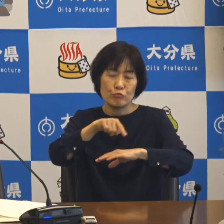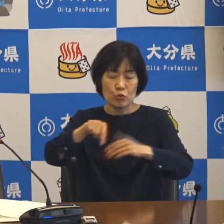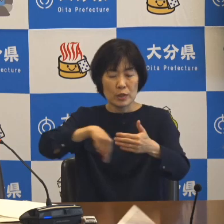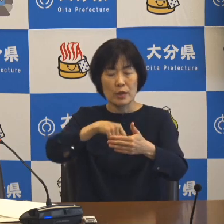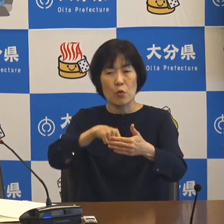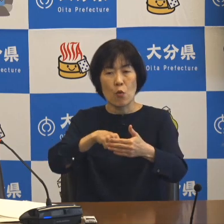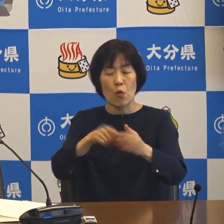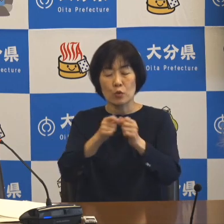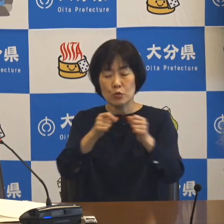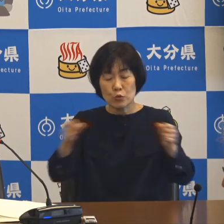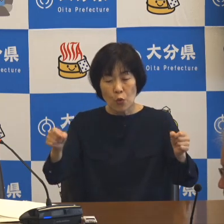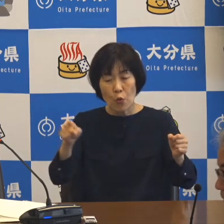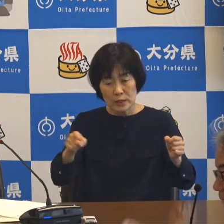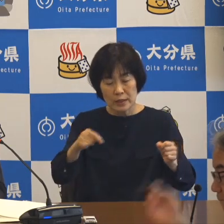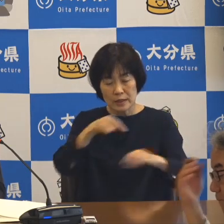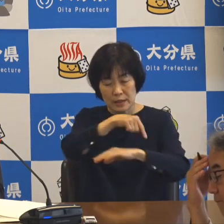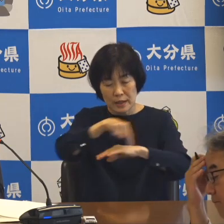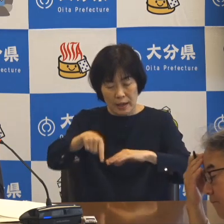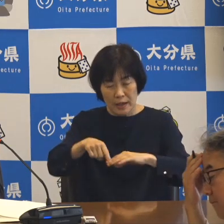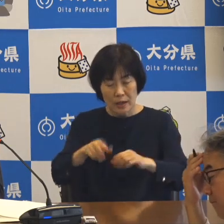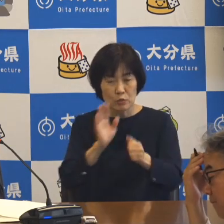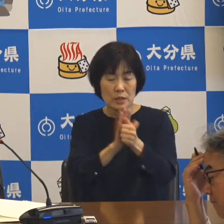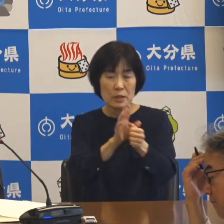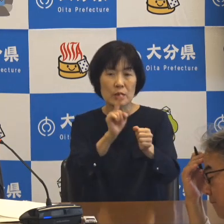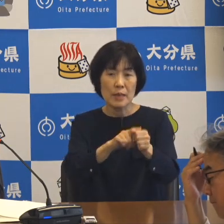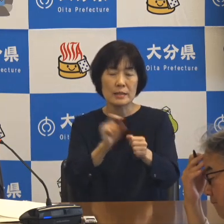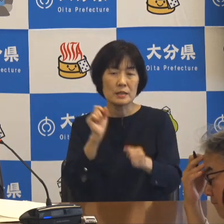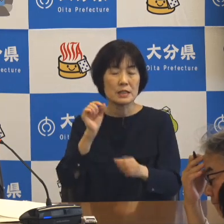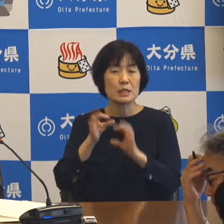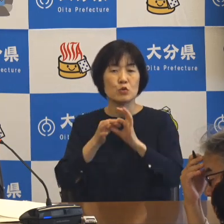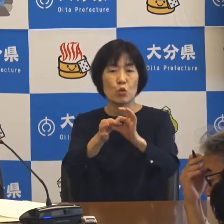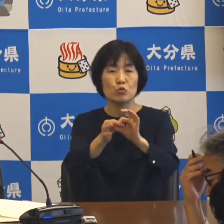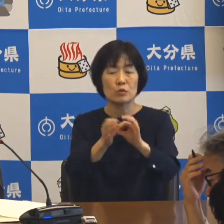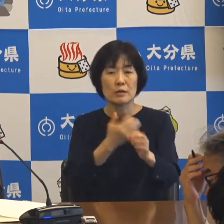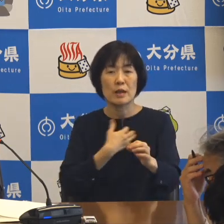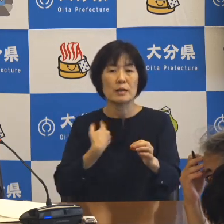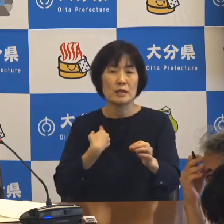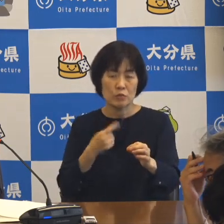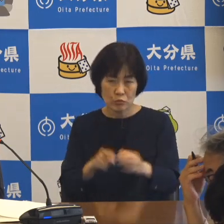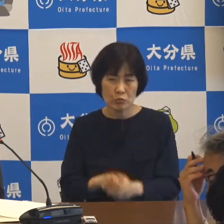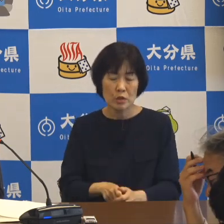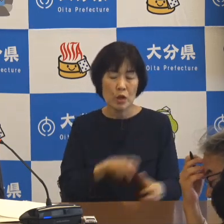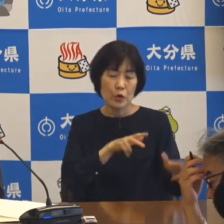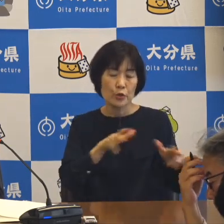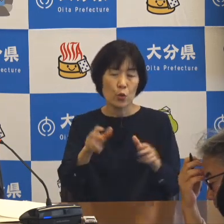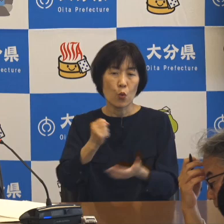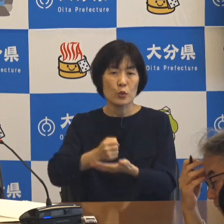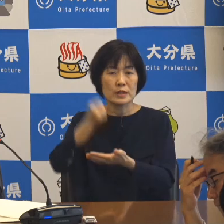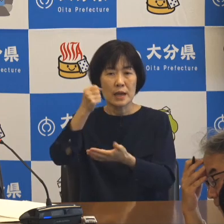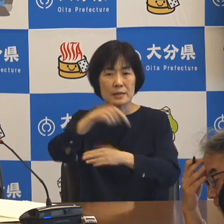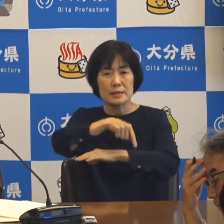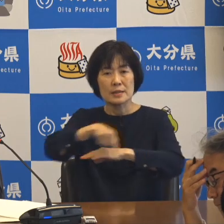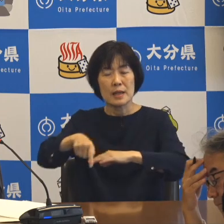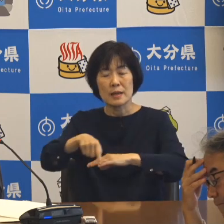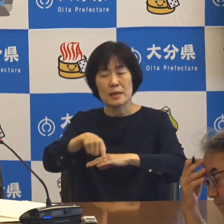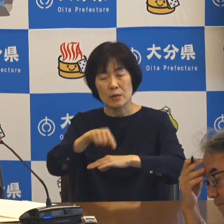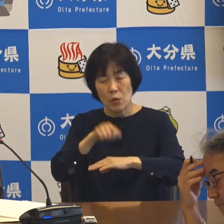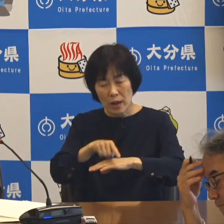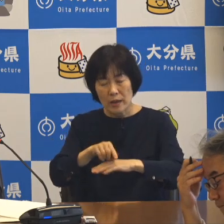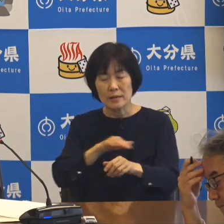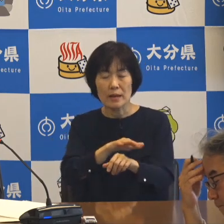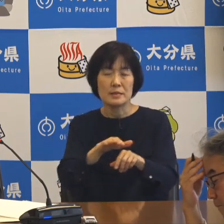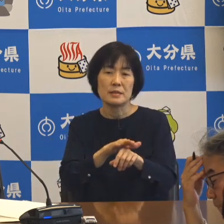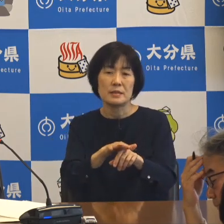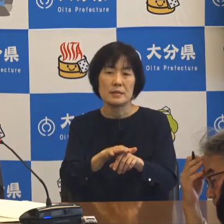計画を支える上でもですね、持続可能な行財政基盤を構築するということが大変重要でございますし、まあ、これからやはりデジ